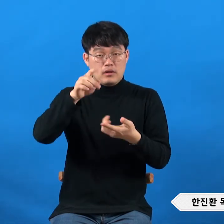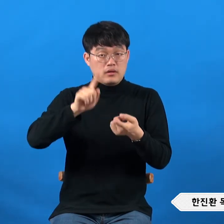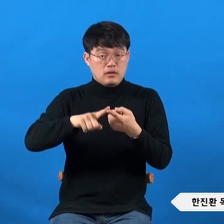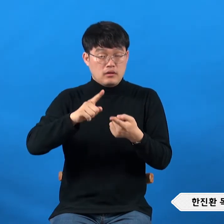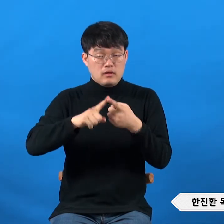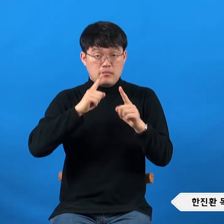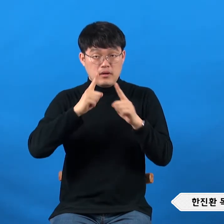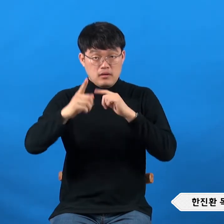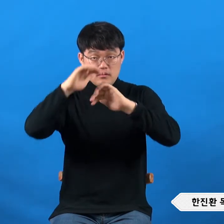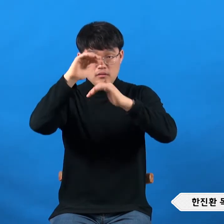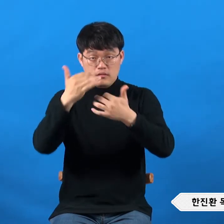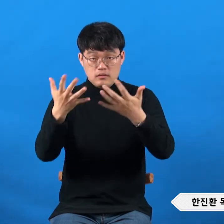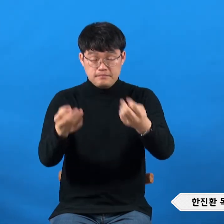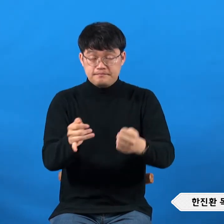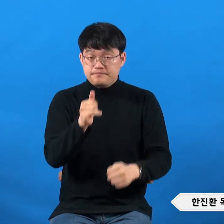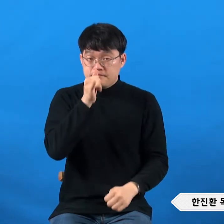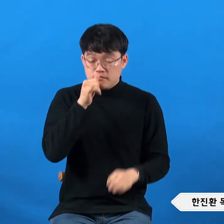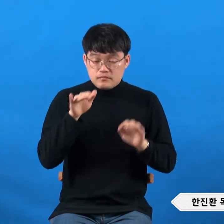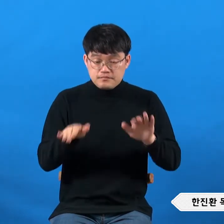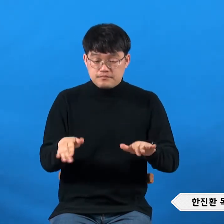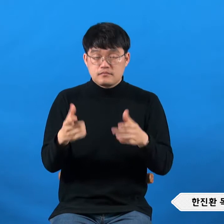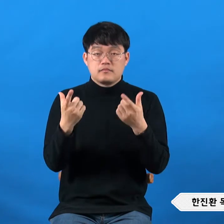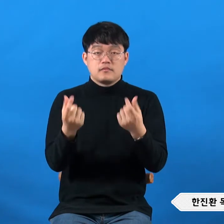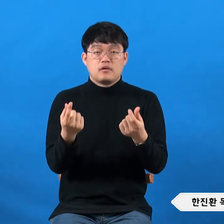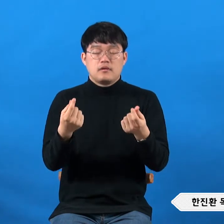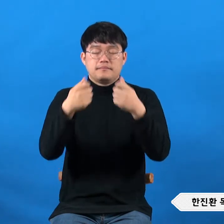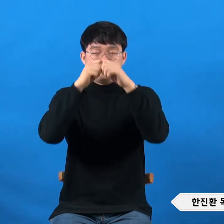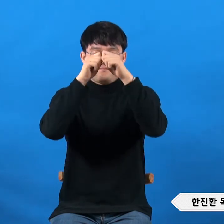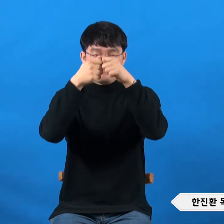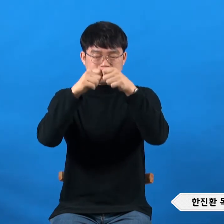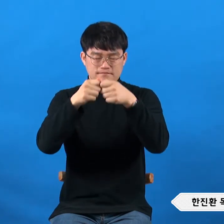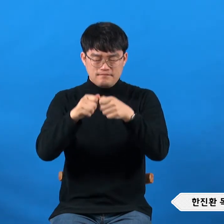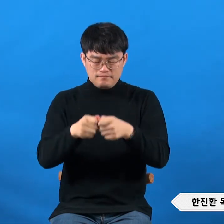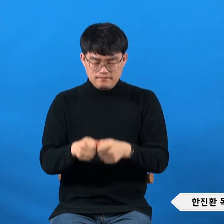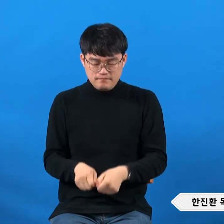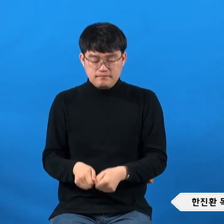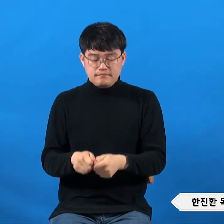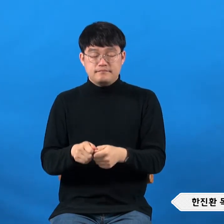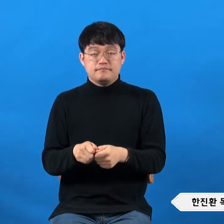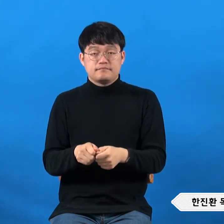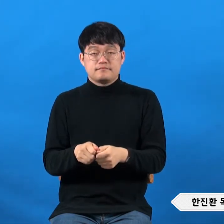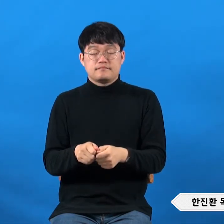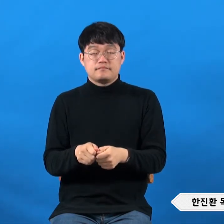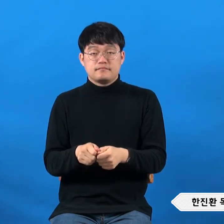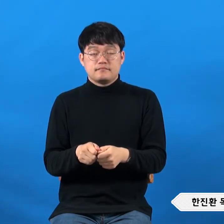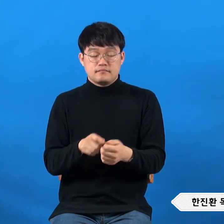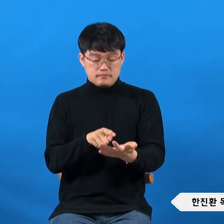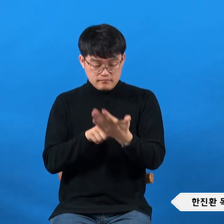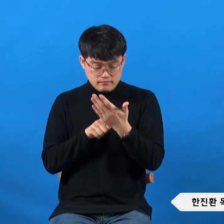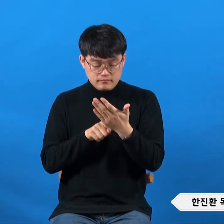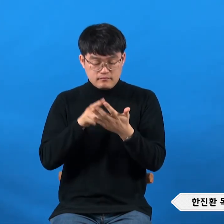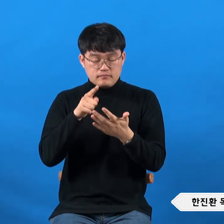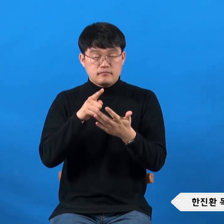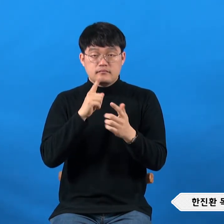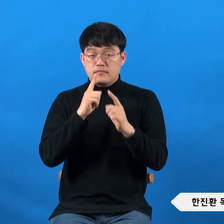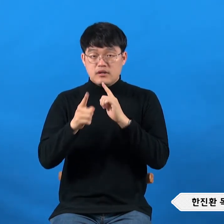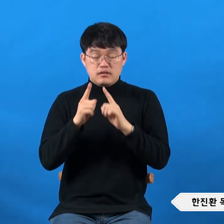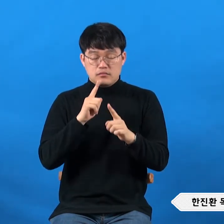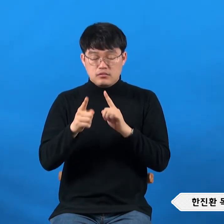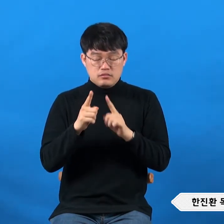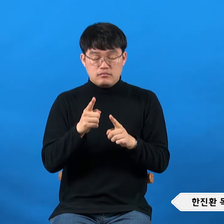돈에 대해서 말하는 구절이 많은데 오늘 본문처럼 자세하게 가르쳐주는 말씀도 드물